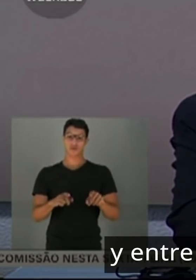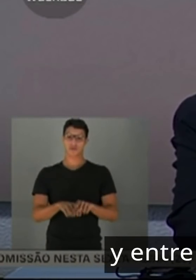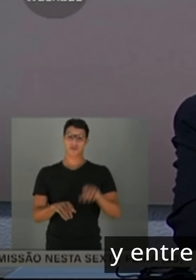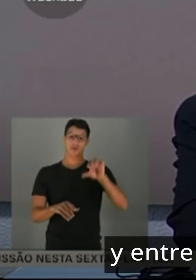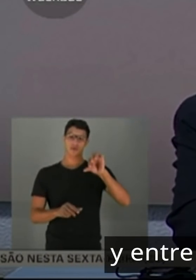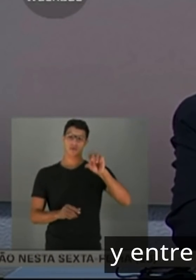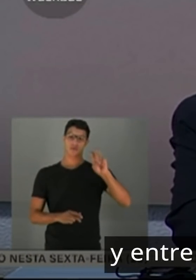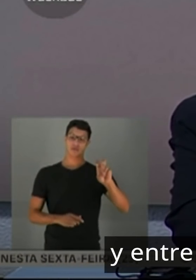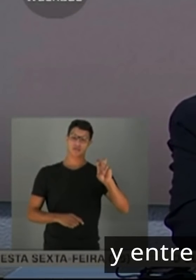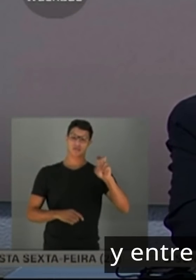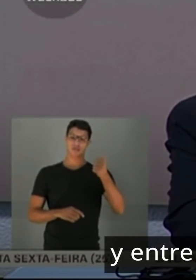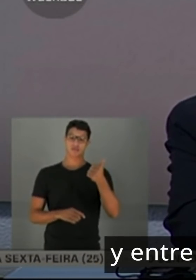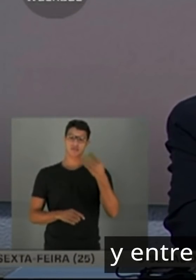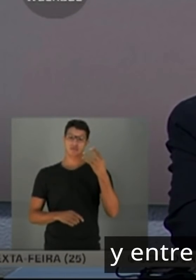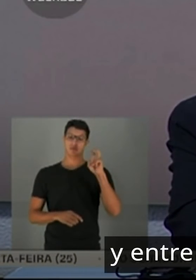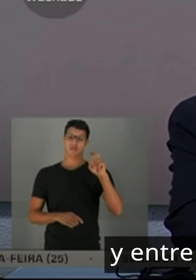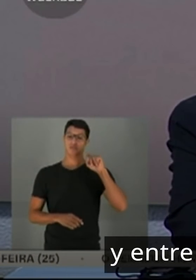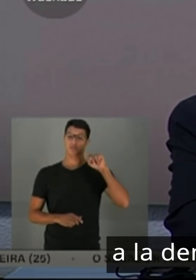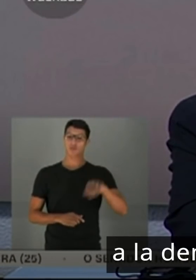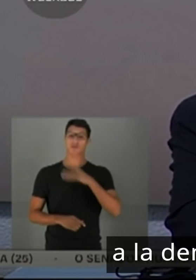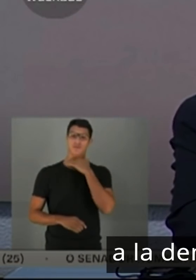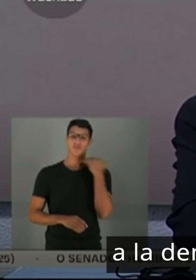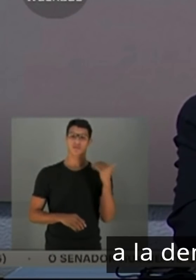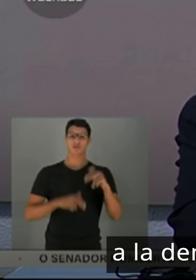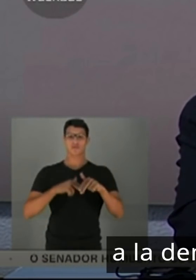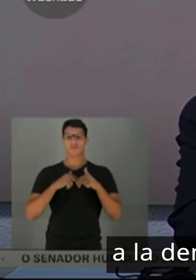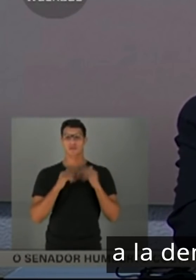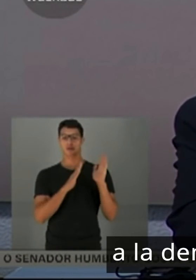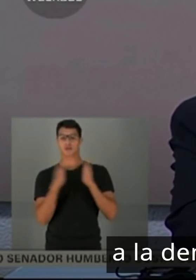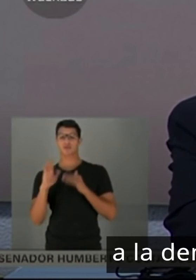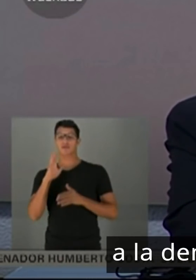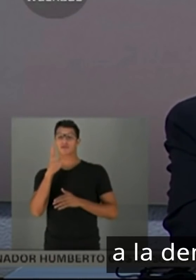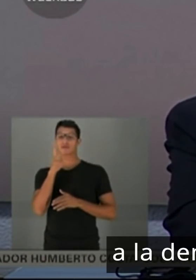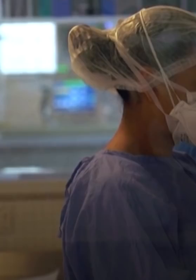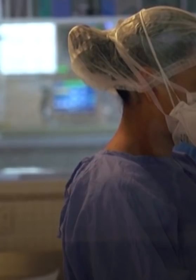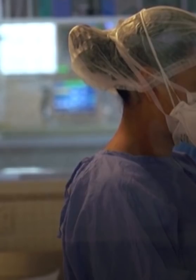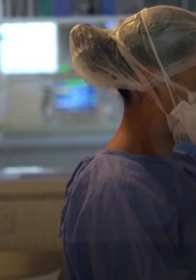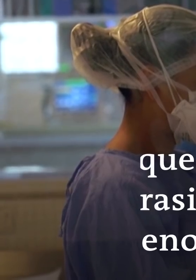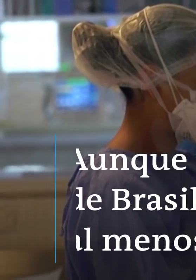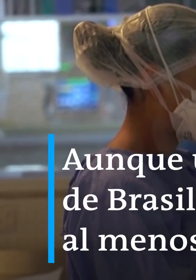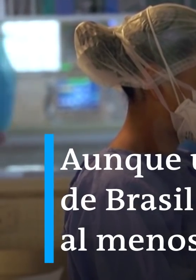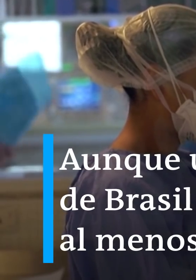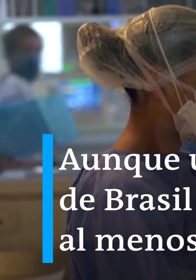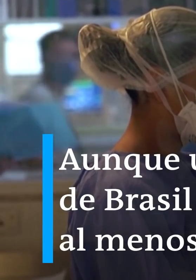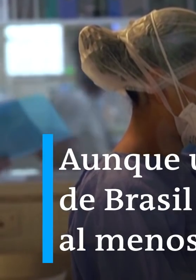entre 95 e 145 mil mortes foram causadas pela demora em comprar as vacinas.